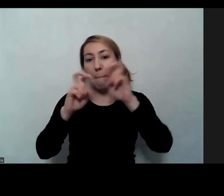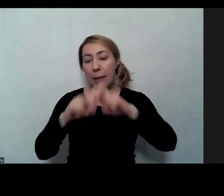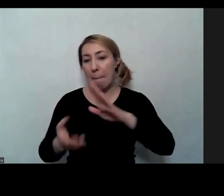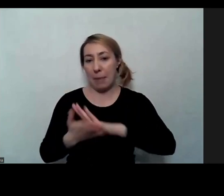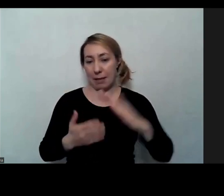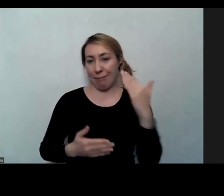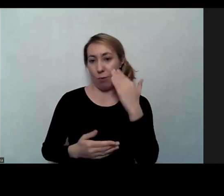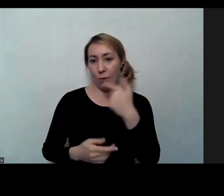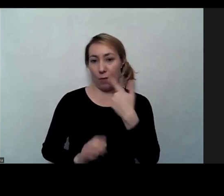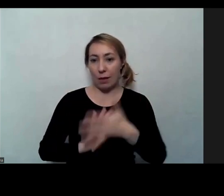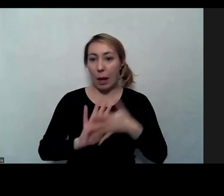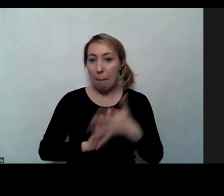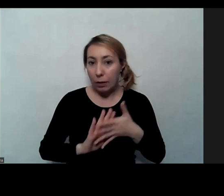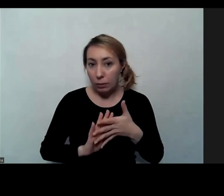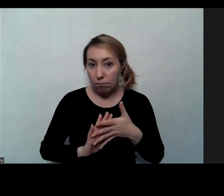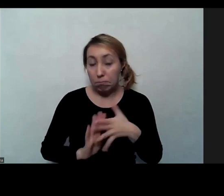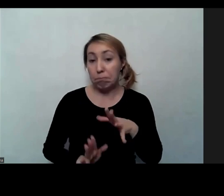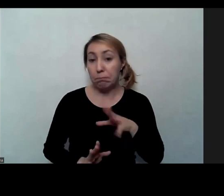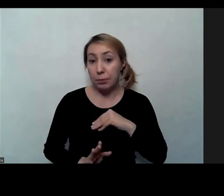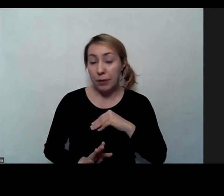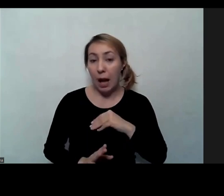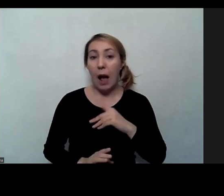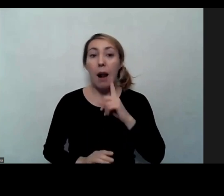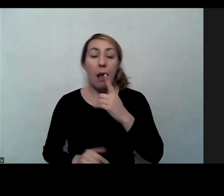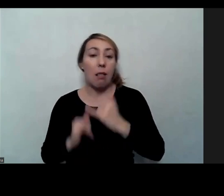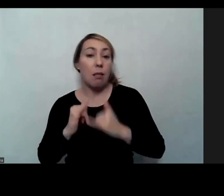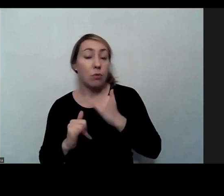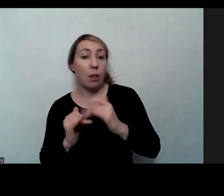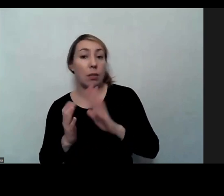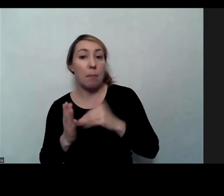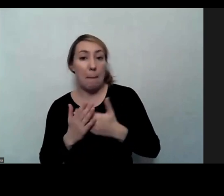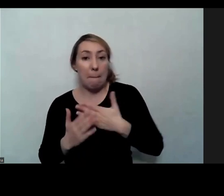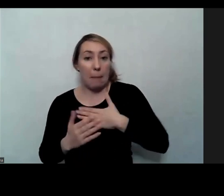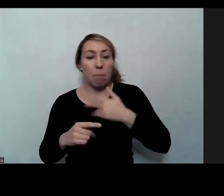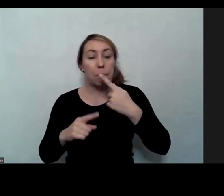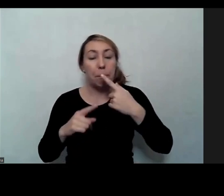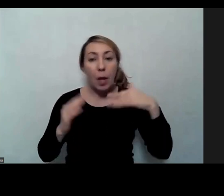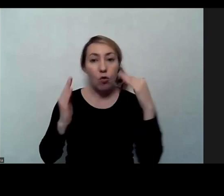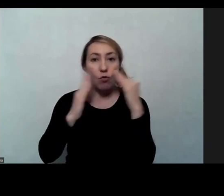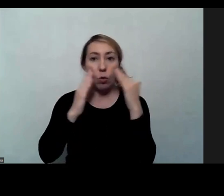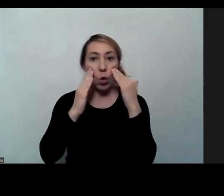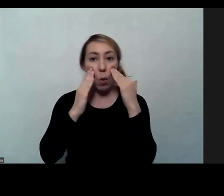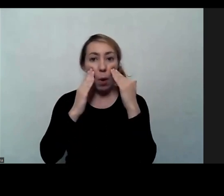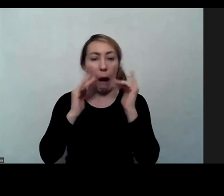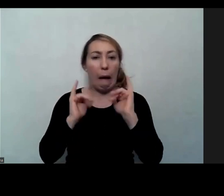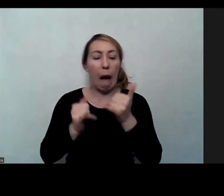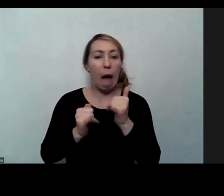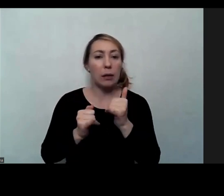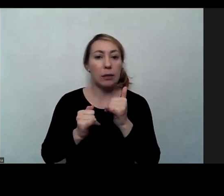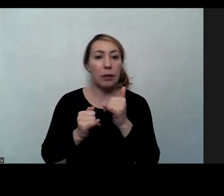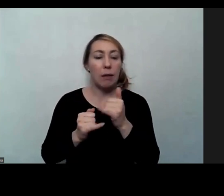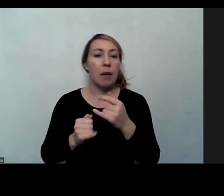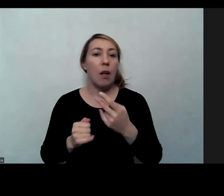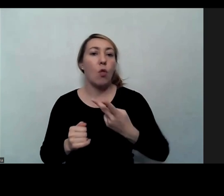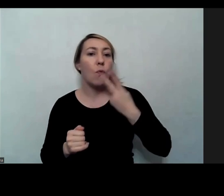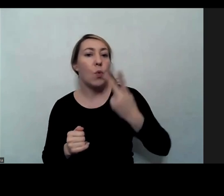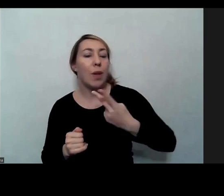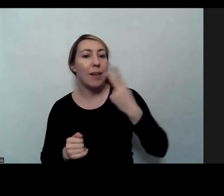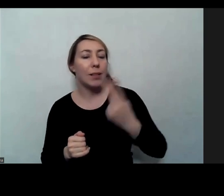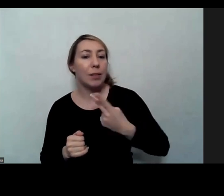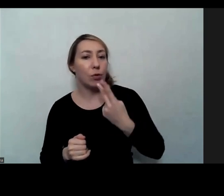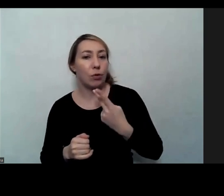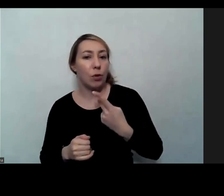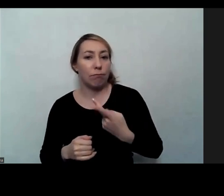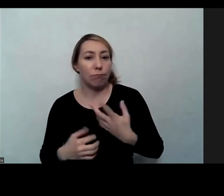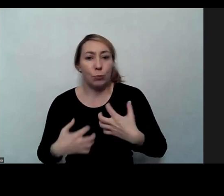migowego. Następnie, mając pewnego rodzaju świadomość tego, jak funkcjonuje dwujęzycznie osoba